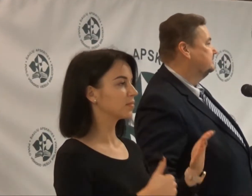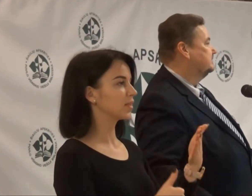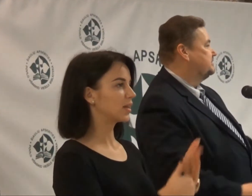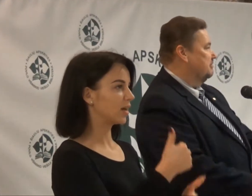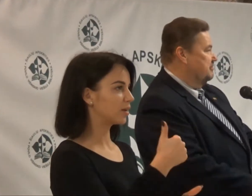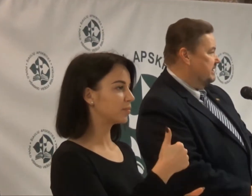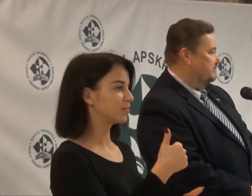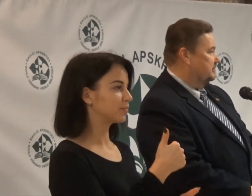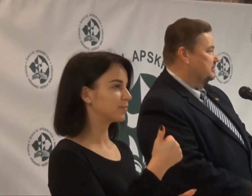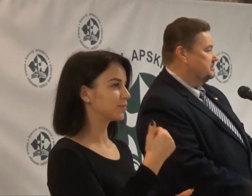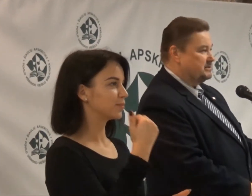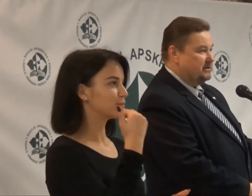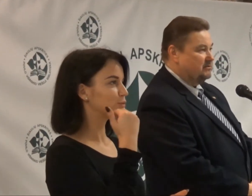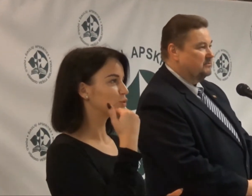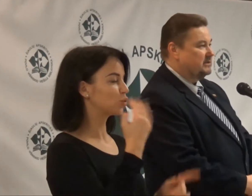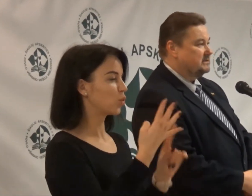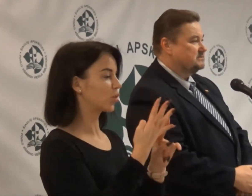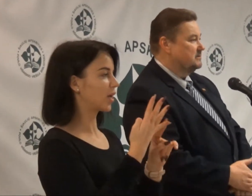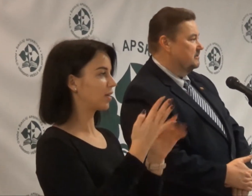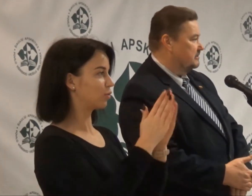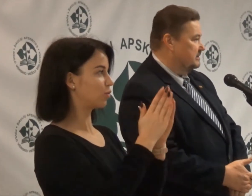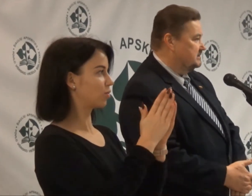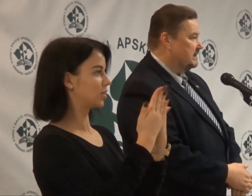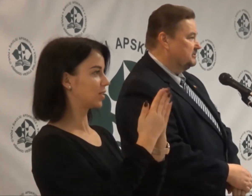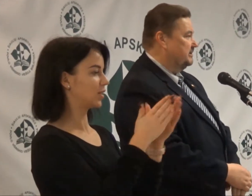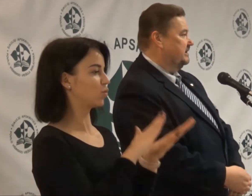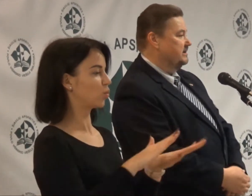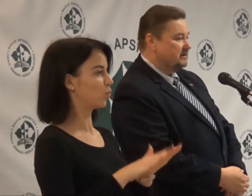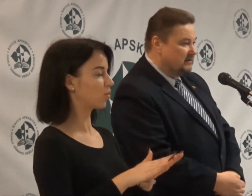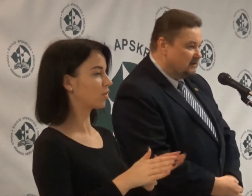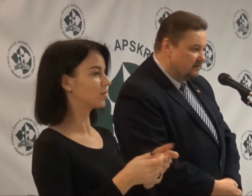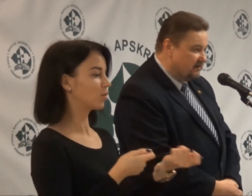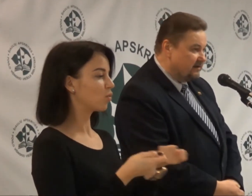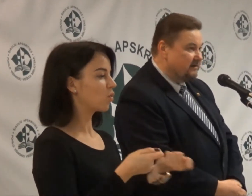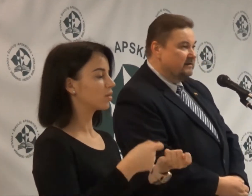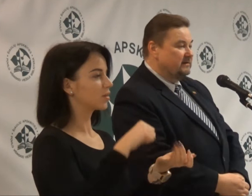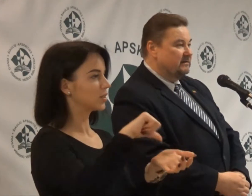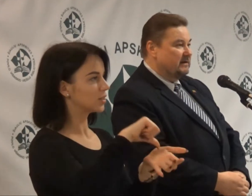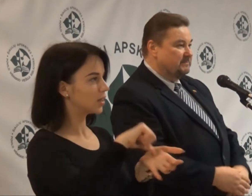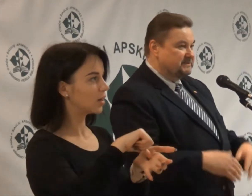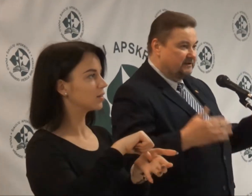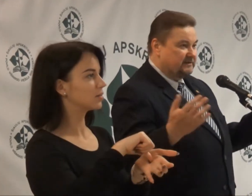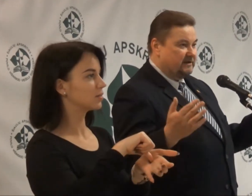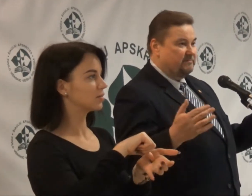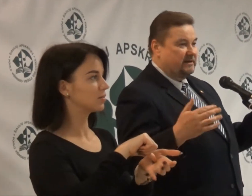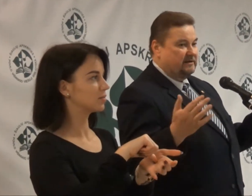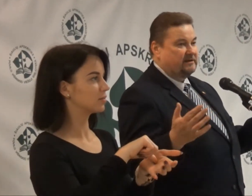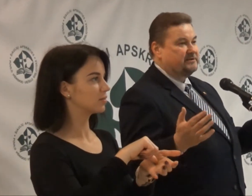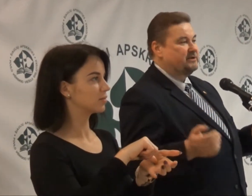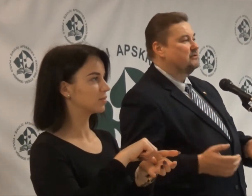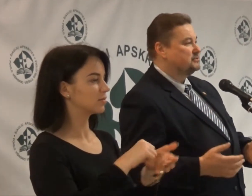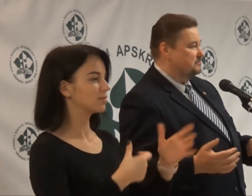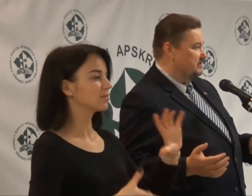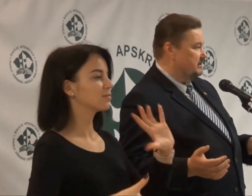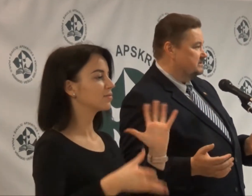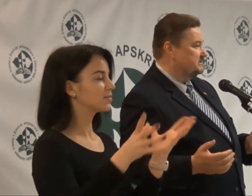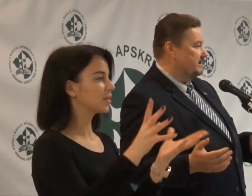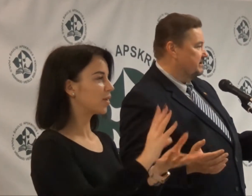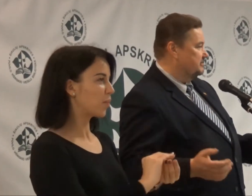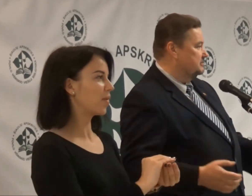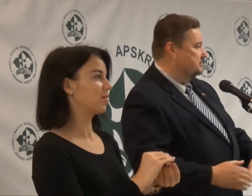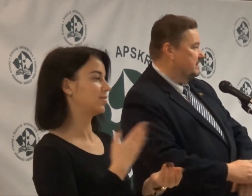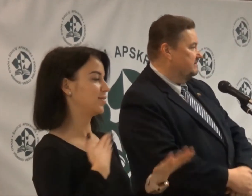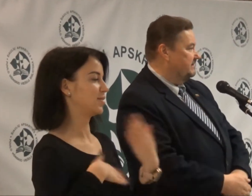Kaip Šiaulių ketvirtosios knygų mugės organizatoriai, dalyviai, apskritai, mėly knygų